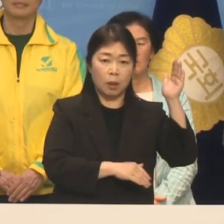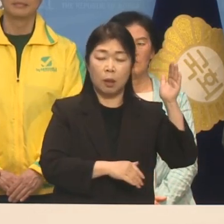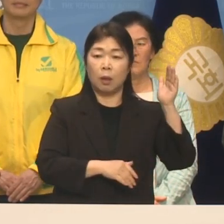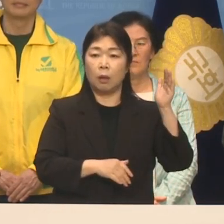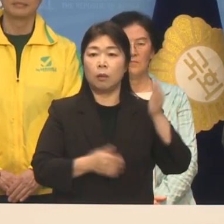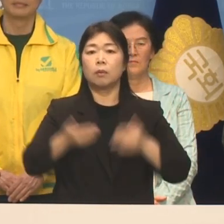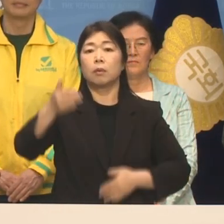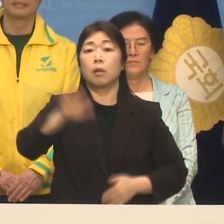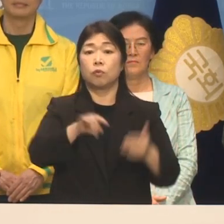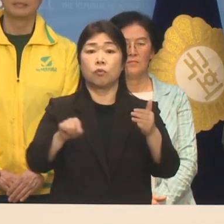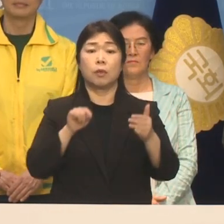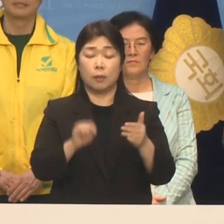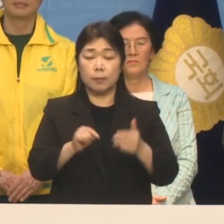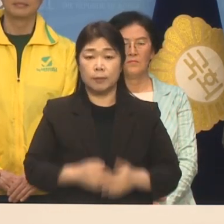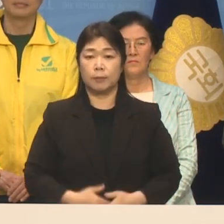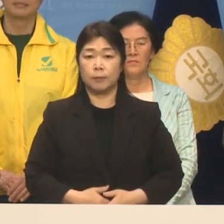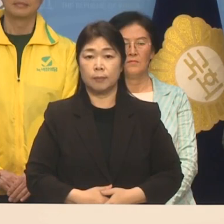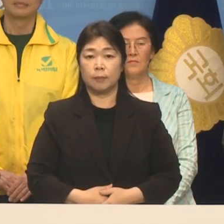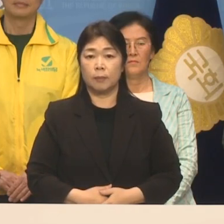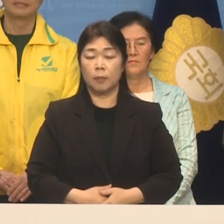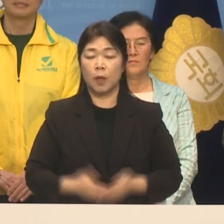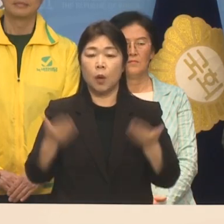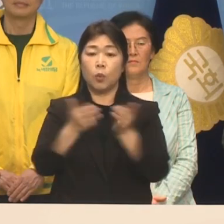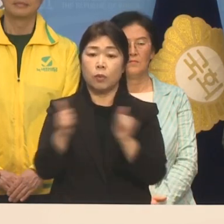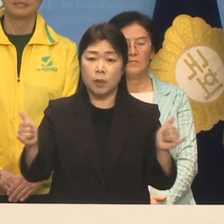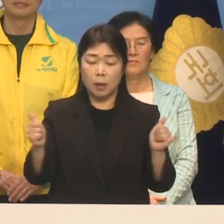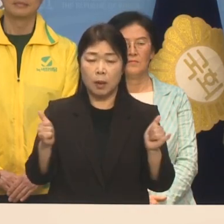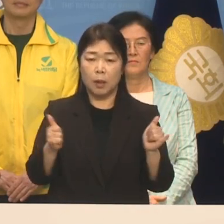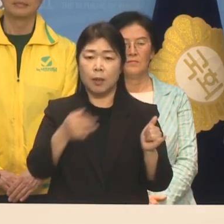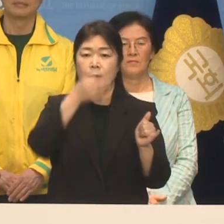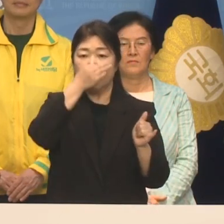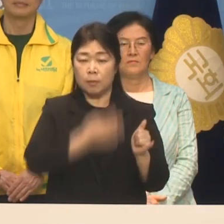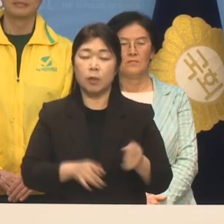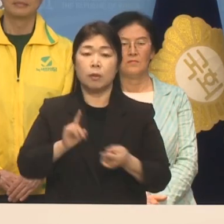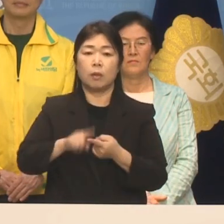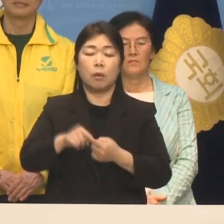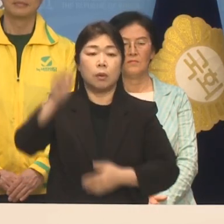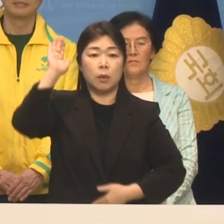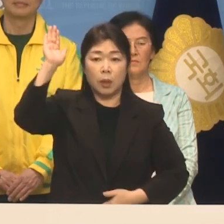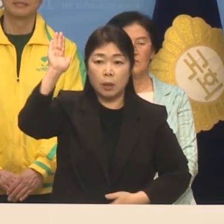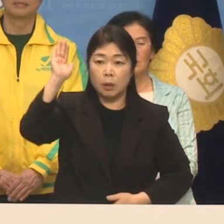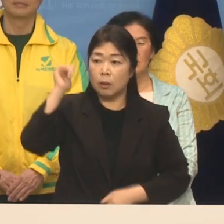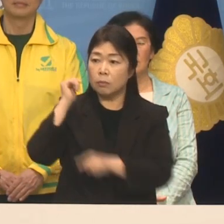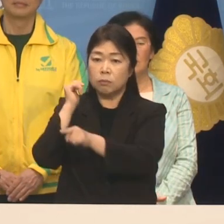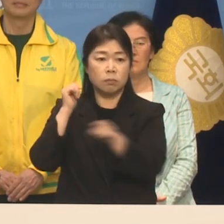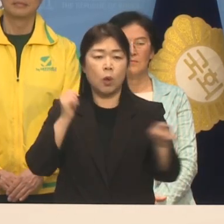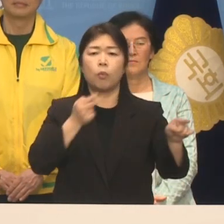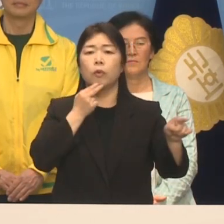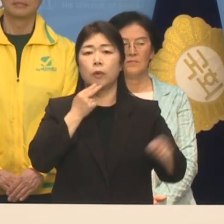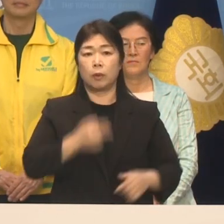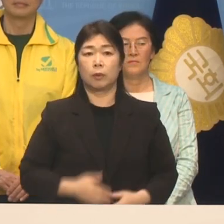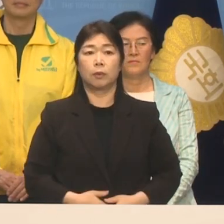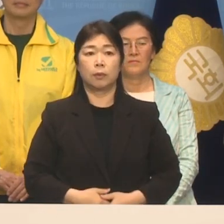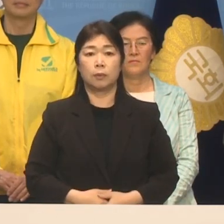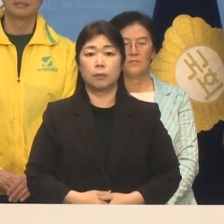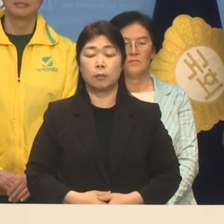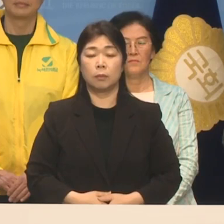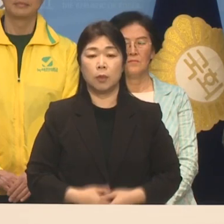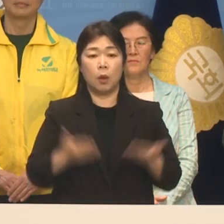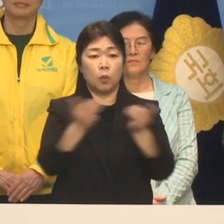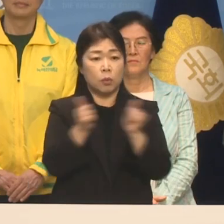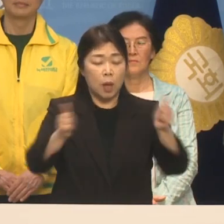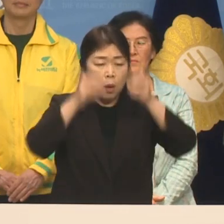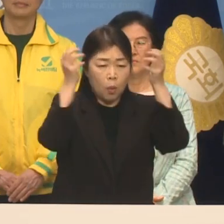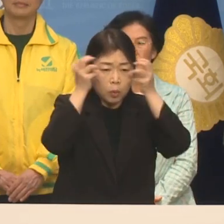그러나 그중에 노동자의 아픔을 이야기하는 말은 단 한마디도 없습니다. 노동자의